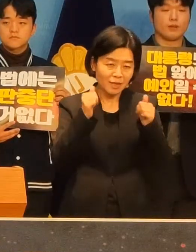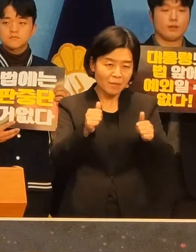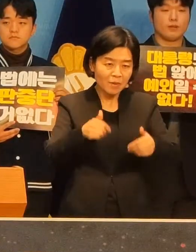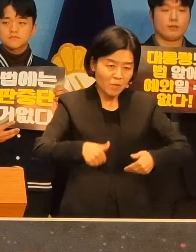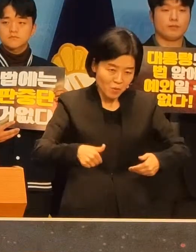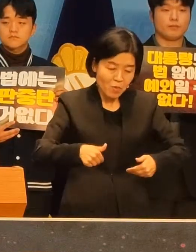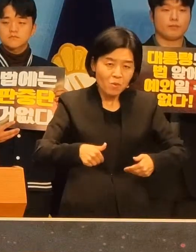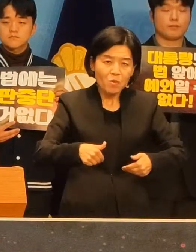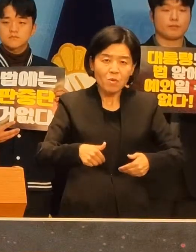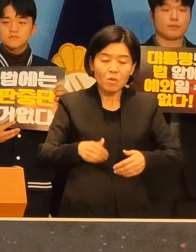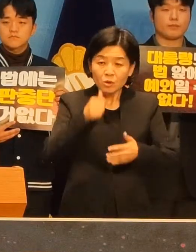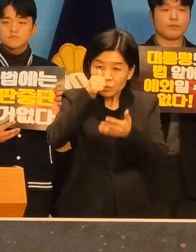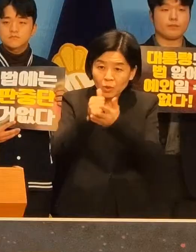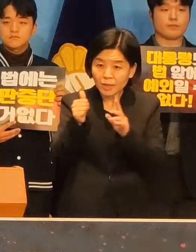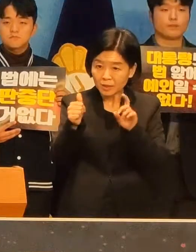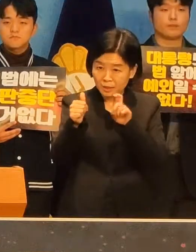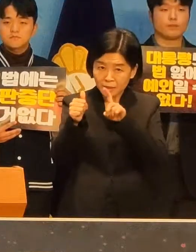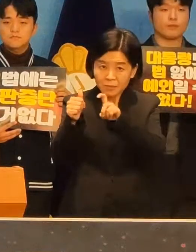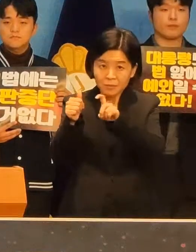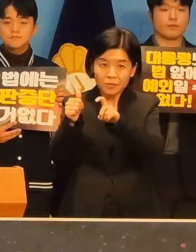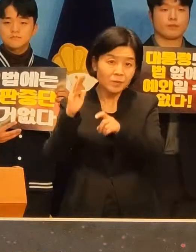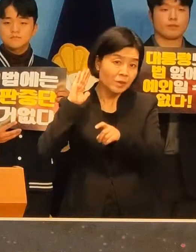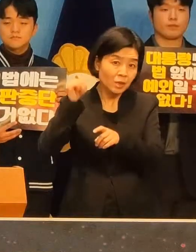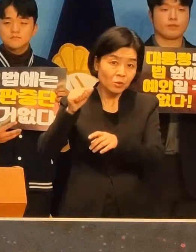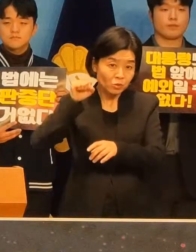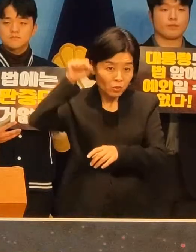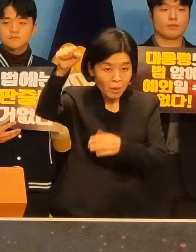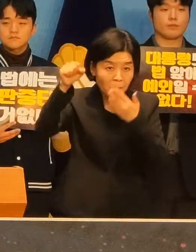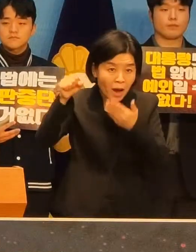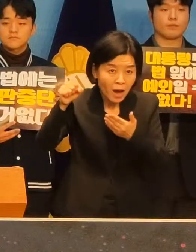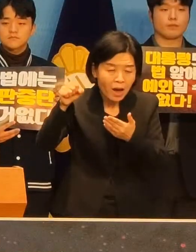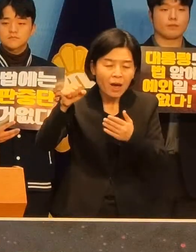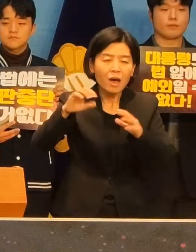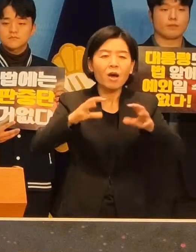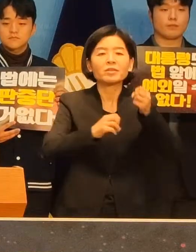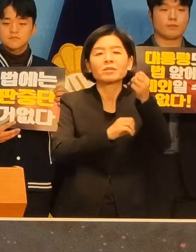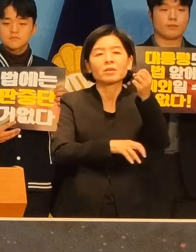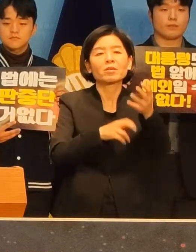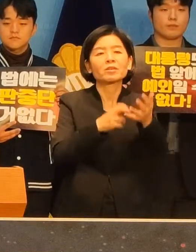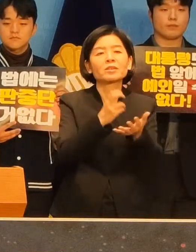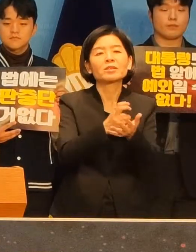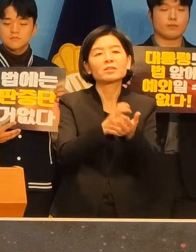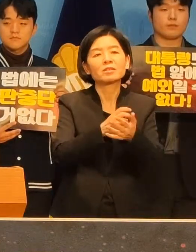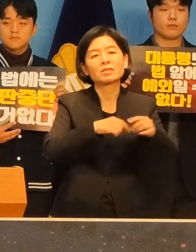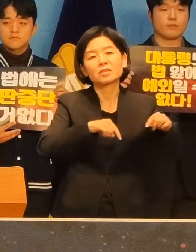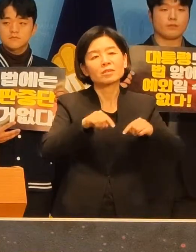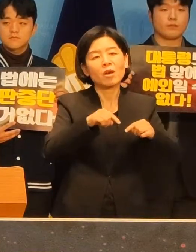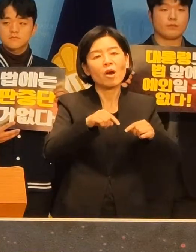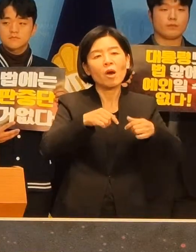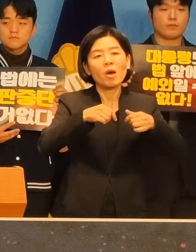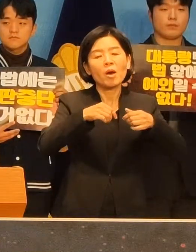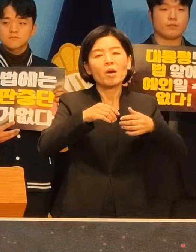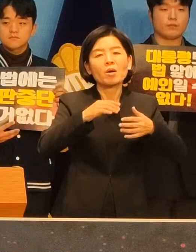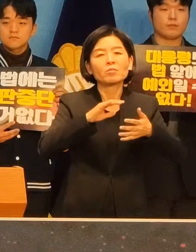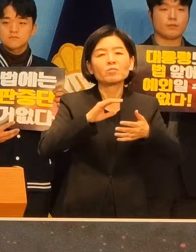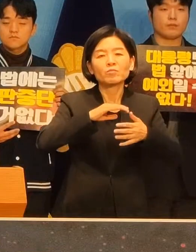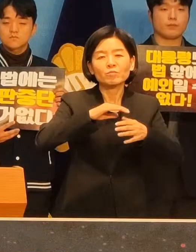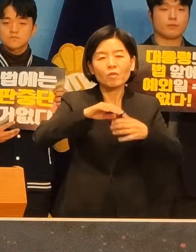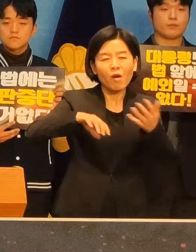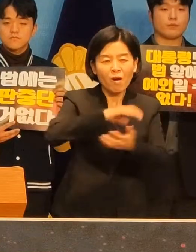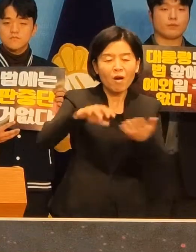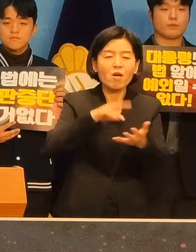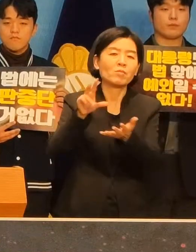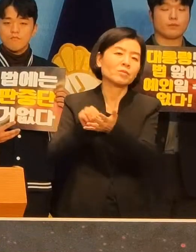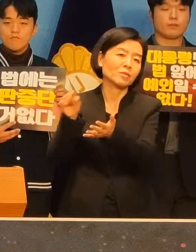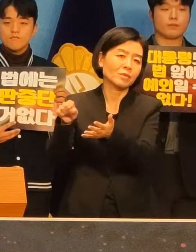대선에 출마한다는 것부터가 헌정 질서의 문란입니다. 대다수 국민들의 주권의식을 내려다보는